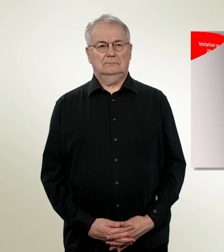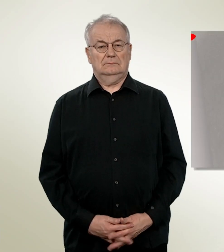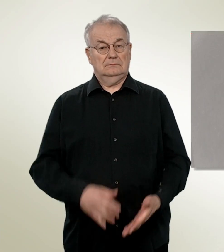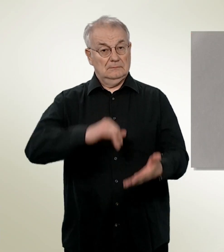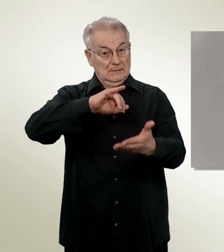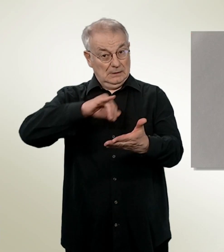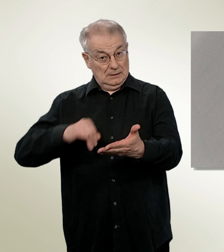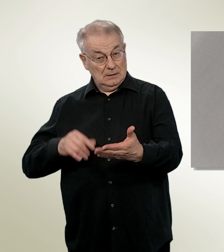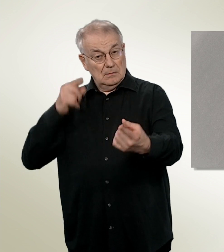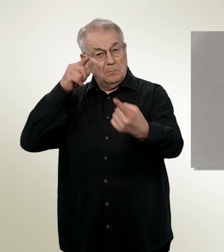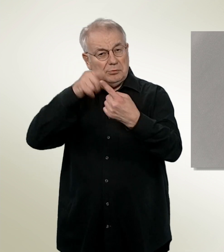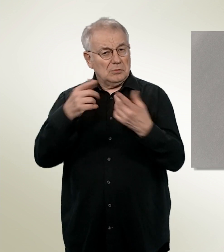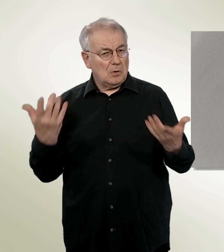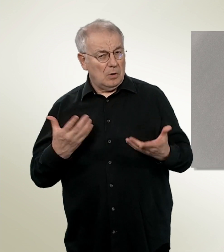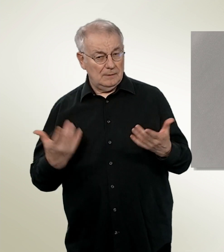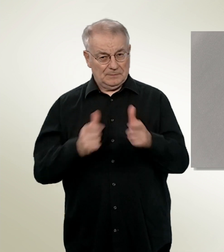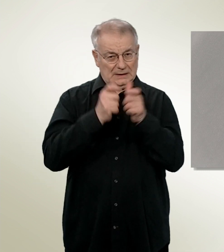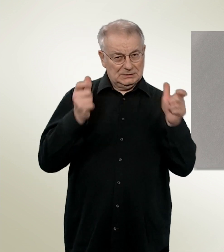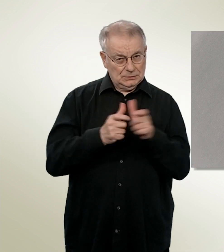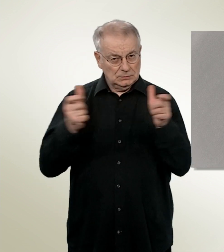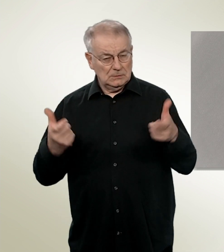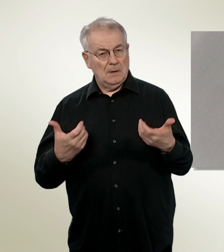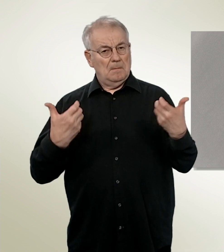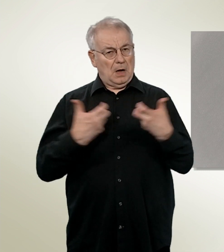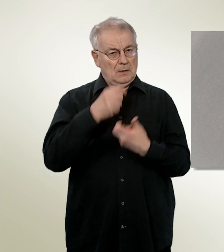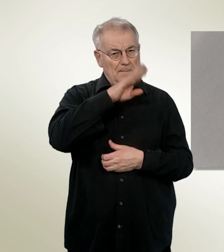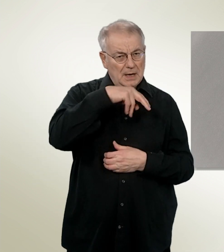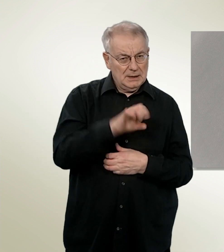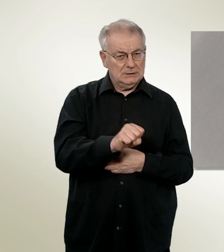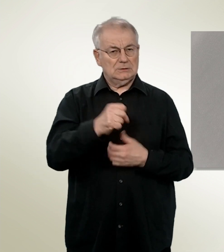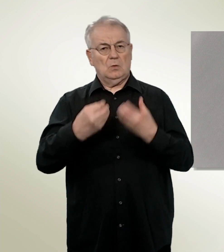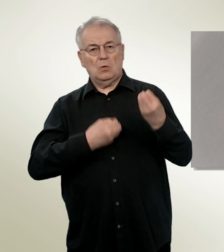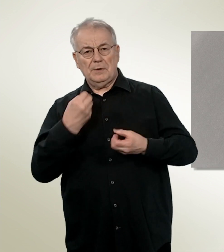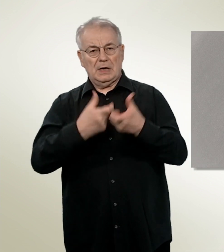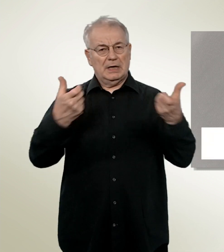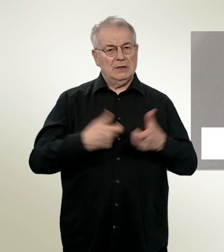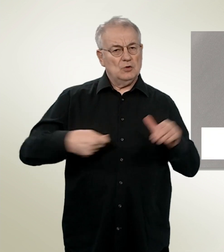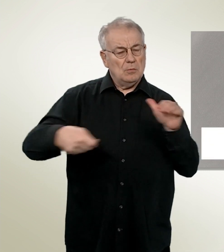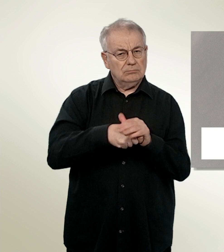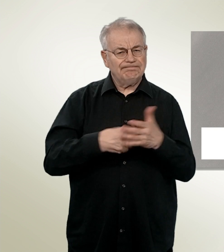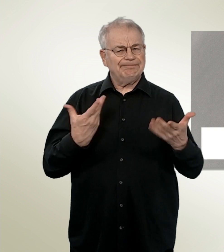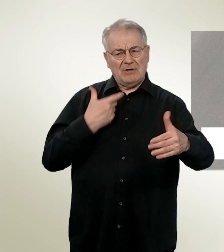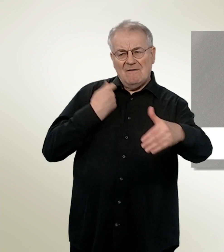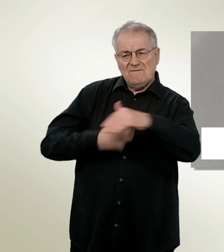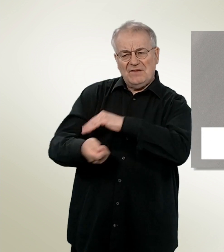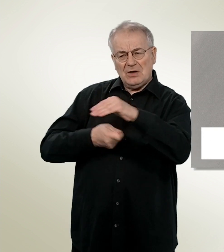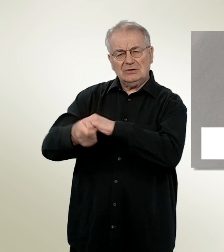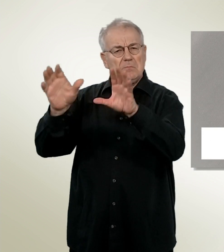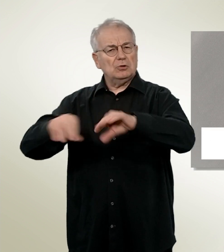L'initiative vise à interdire aux institutions telles que la Banque nationale ou les caisses de pension de financer la production de matériel de